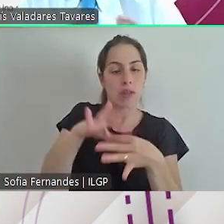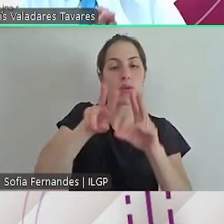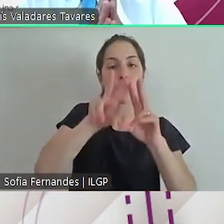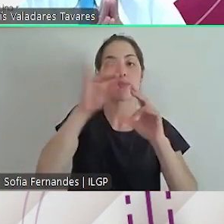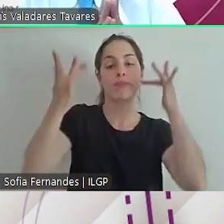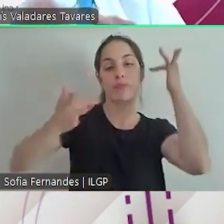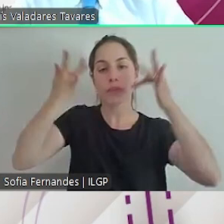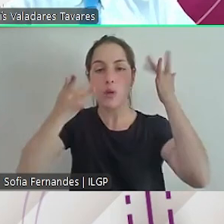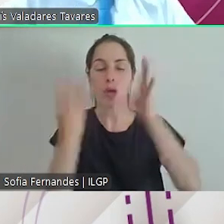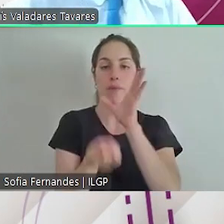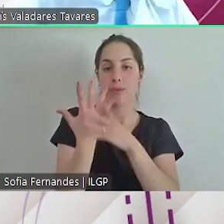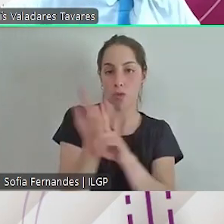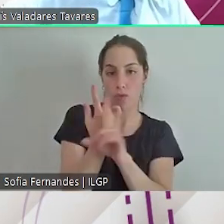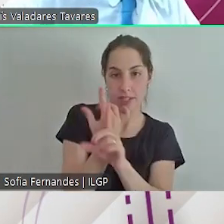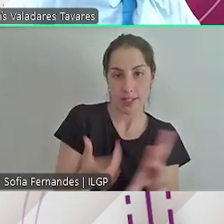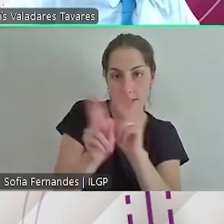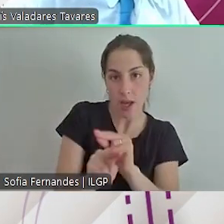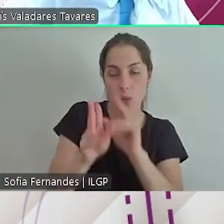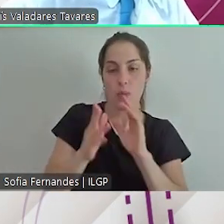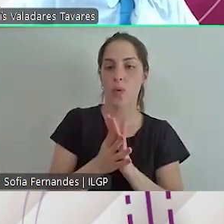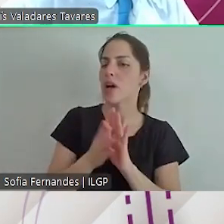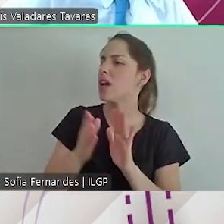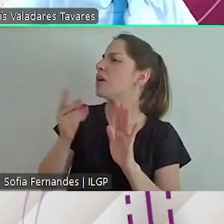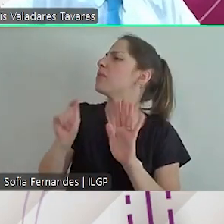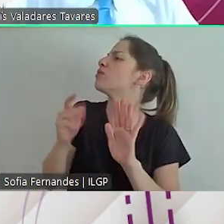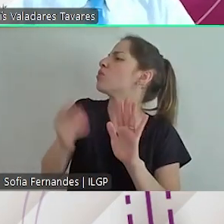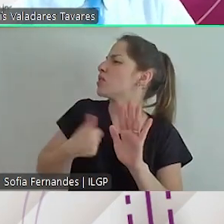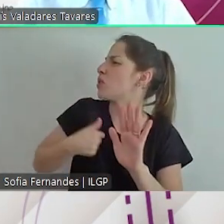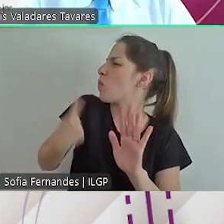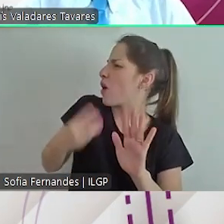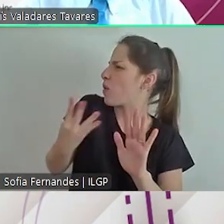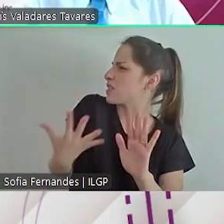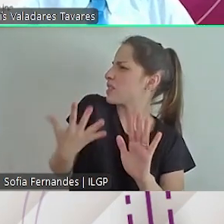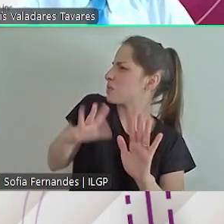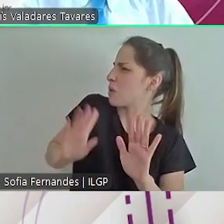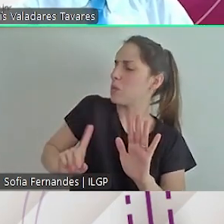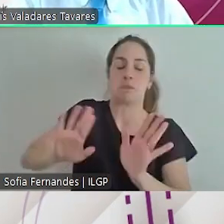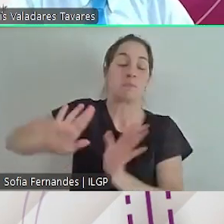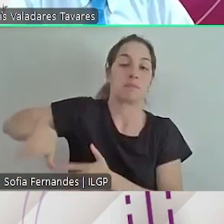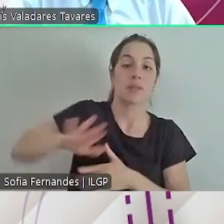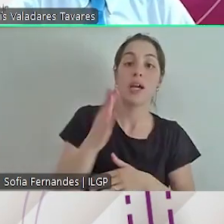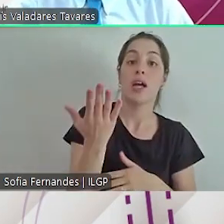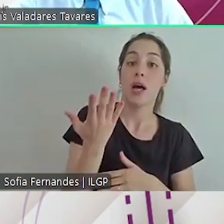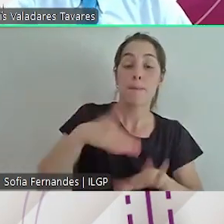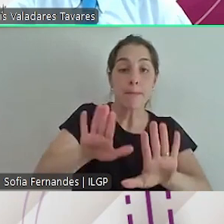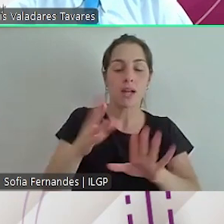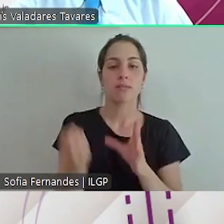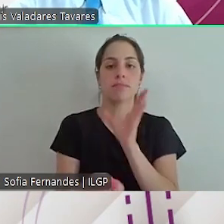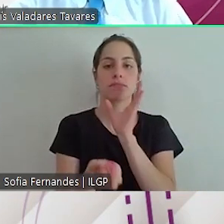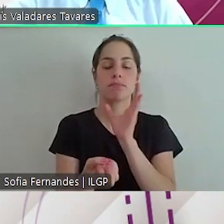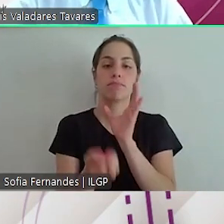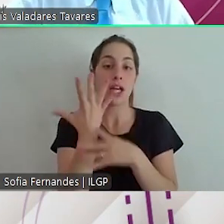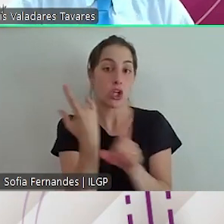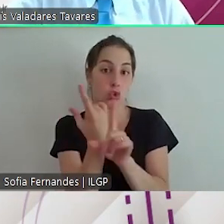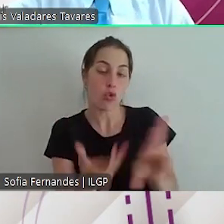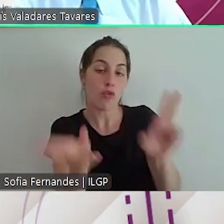muito com essas ideias. Quantos minutos tenho? Talvez 4 ou 5, não? Mas a inovação, enfim, os